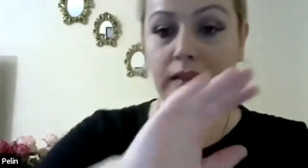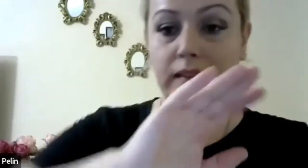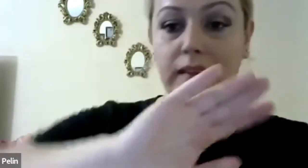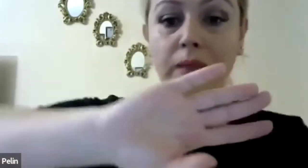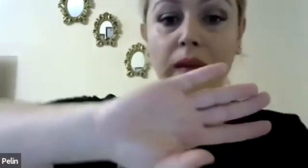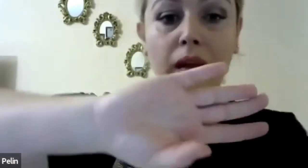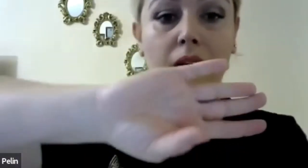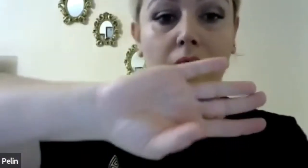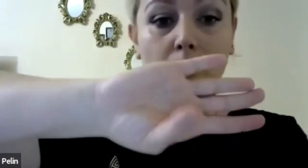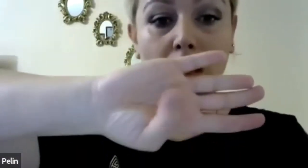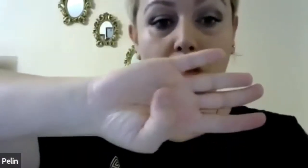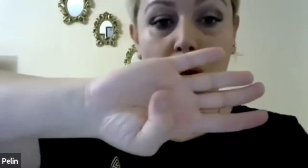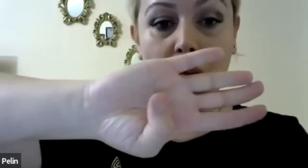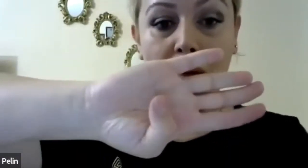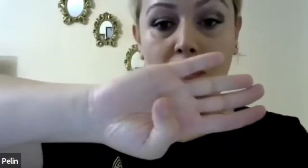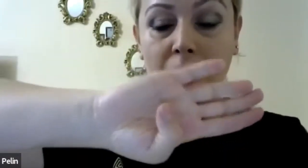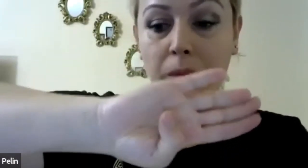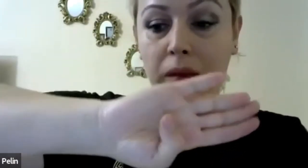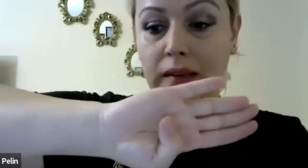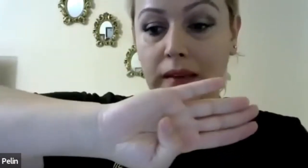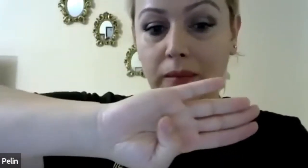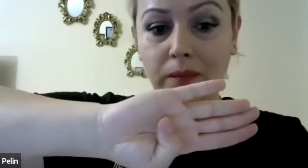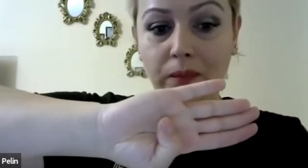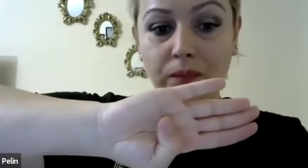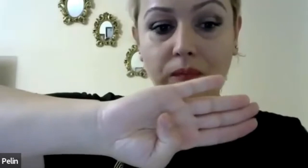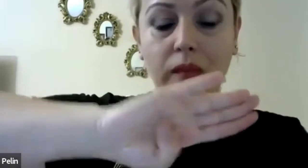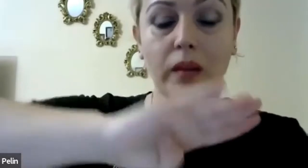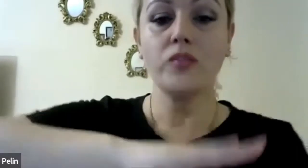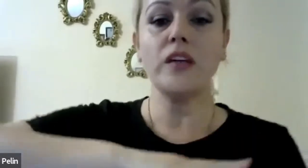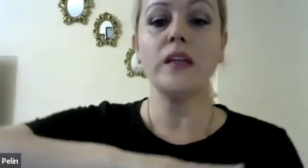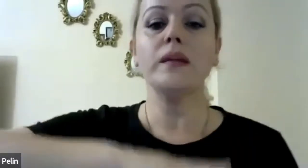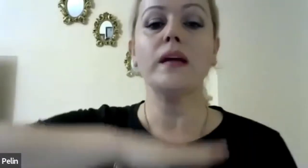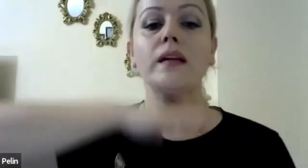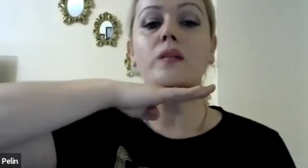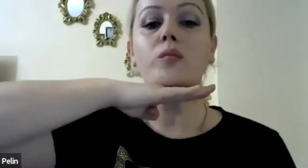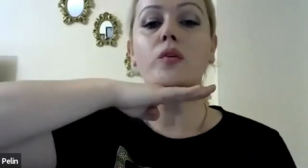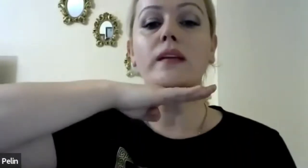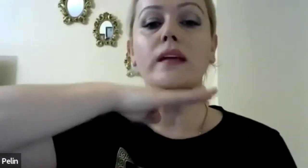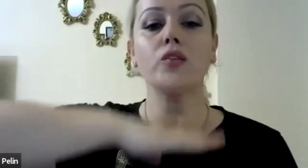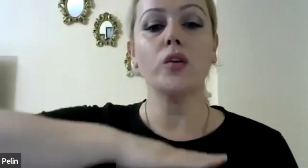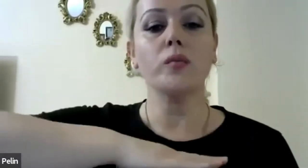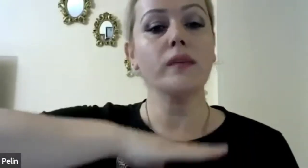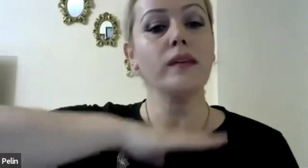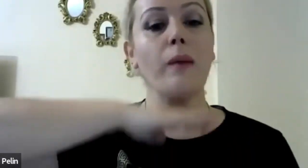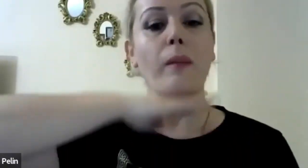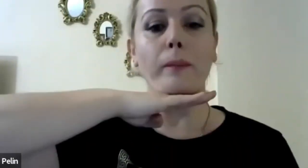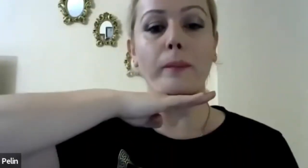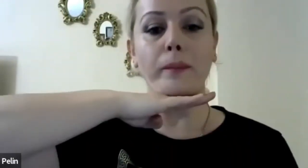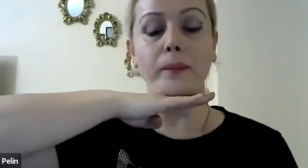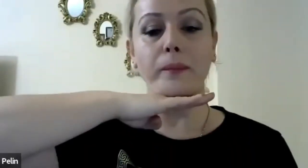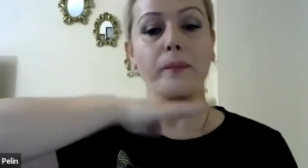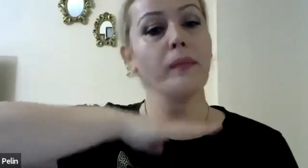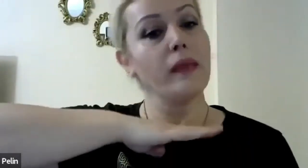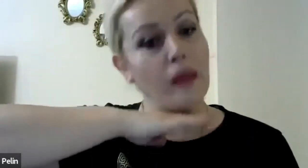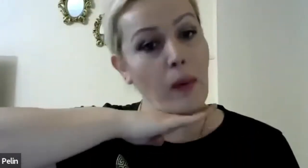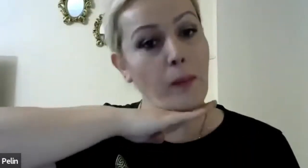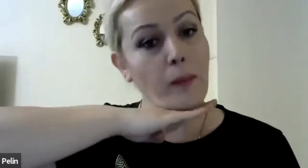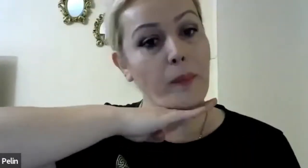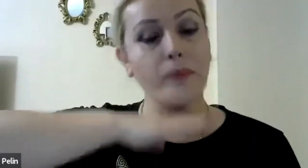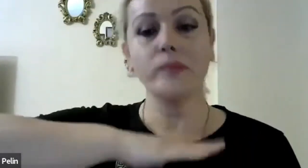işaretiydi. Baş parmağımı kapattım. Çenemin altına böyle değdiriyorum. Tamam. Tamam.